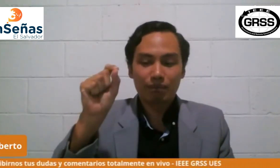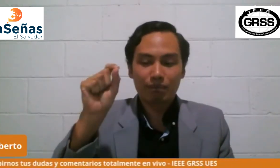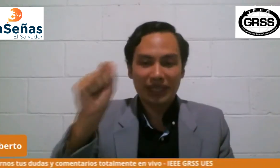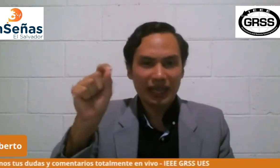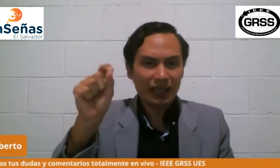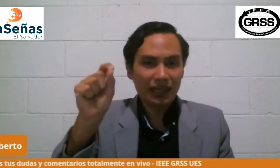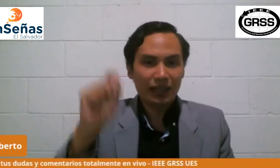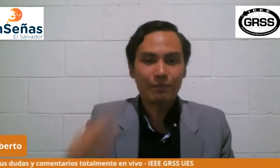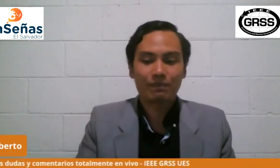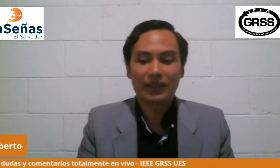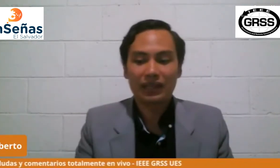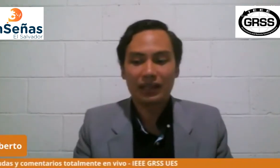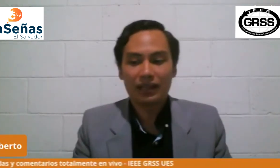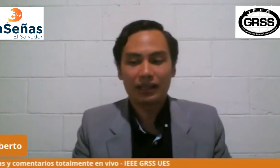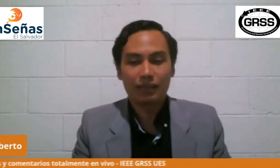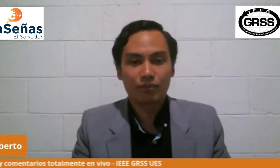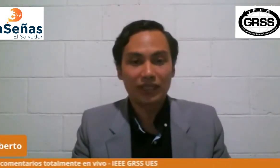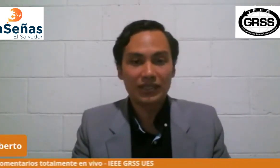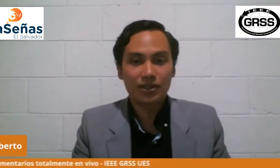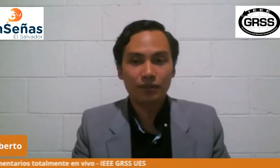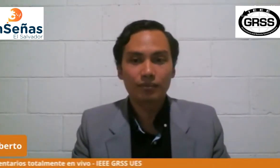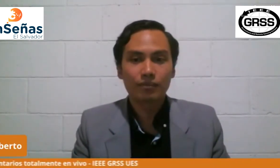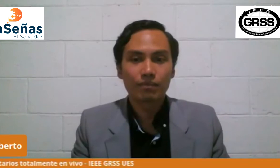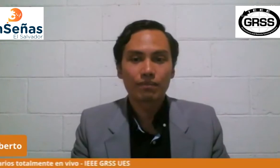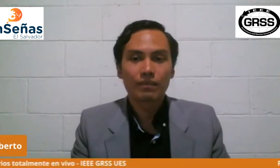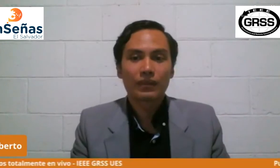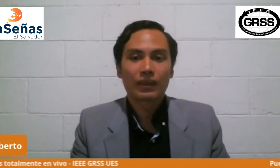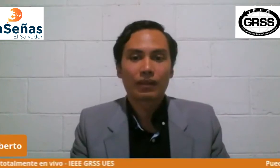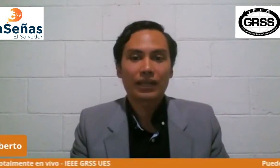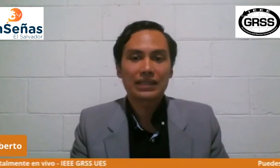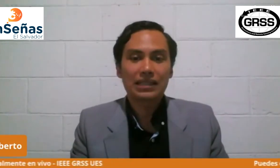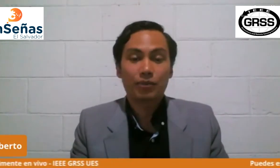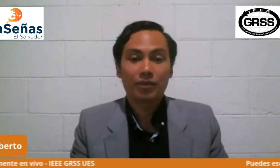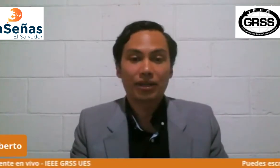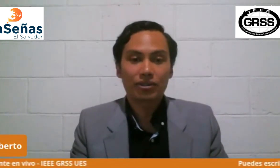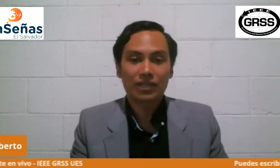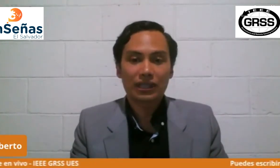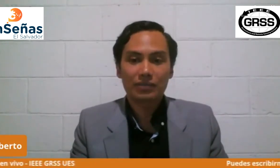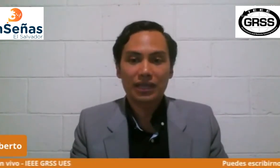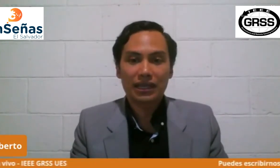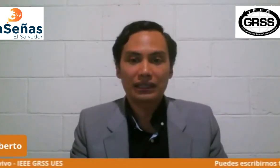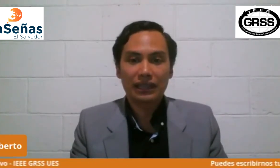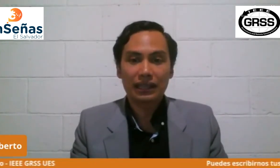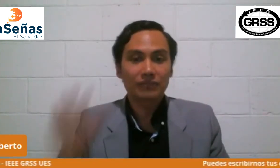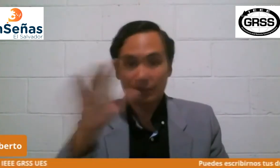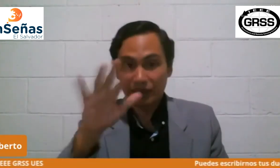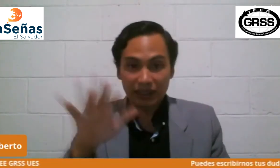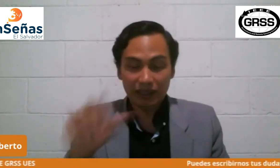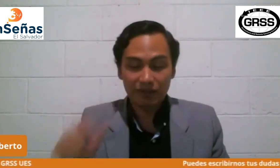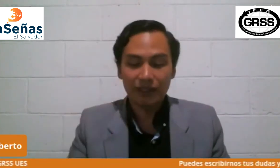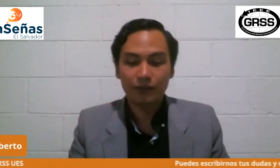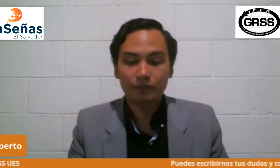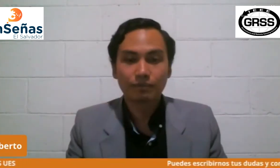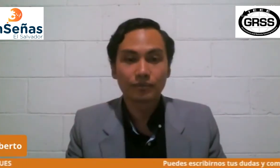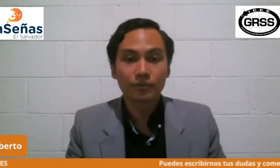Dejar pineada la publicación para que sea lo primero que ustedes vean al entrar.